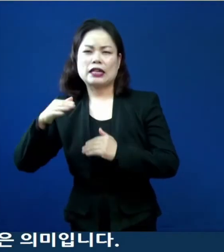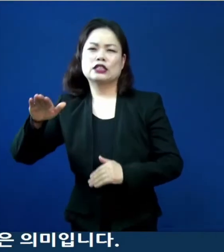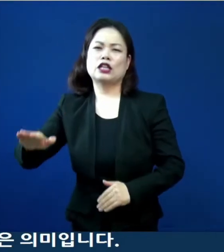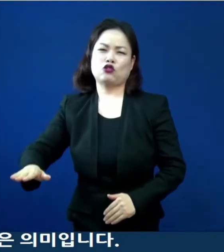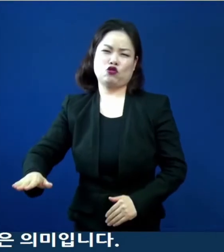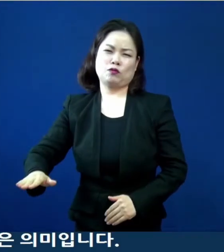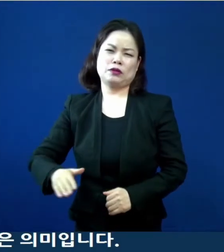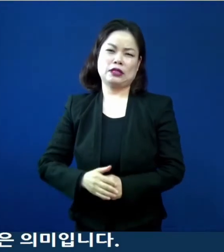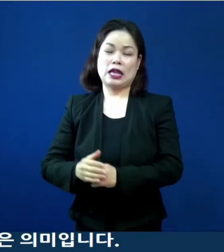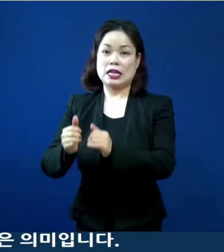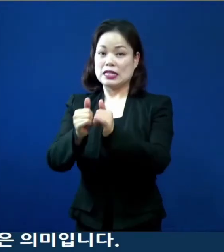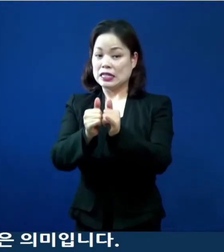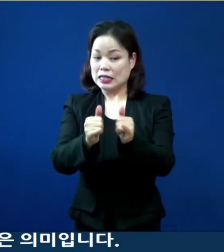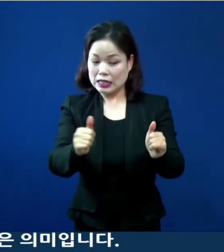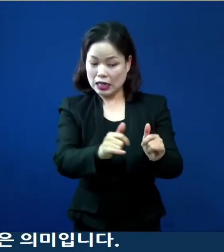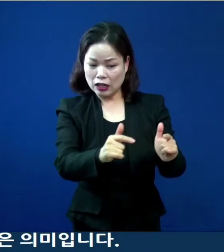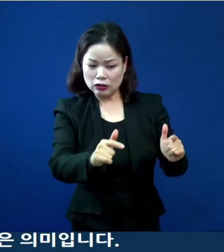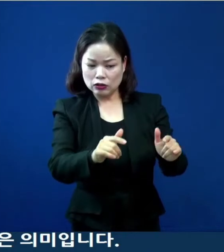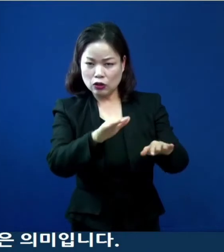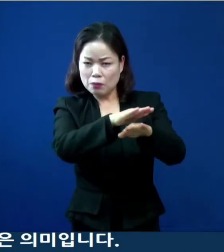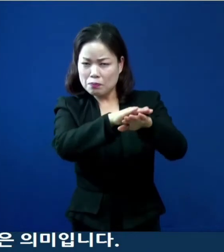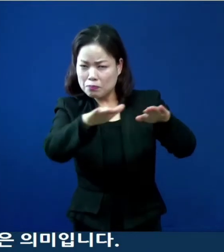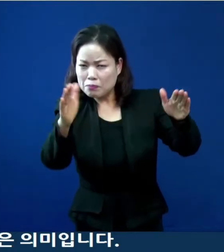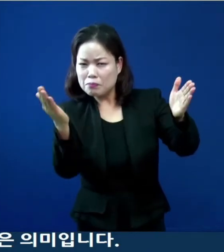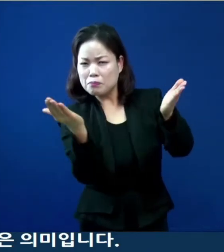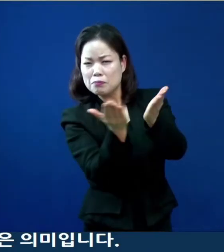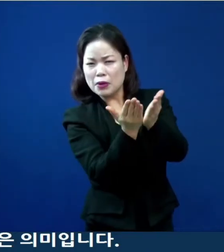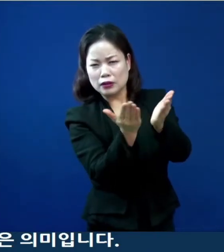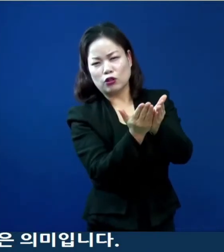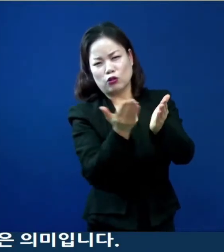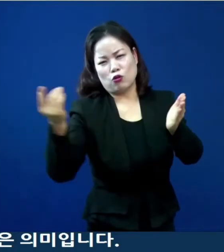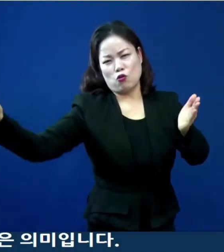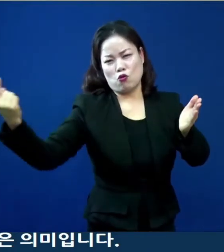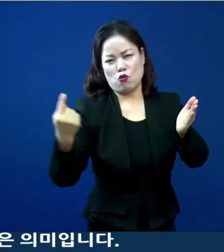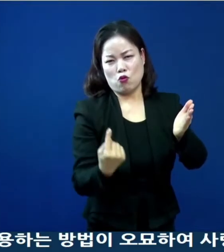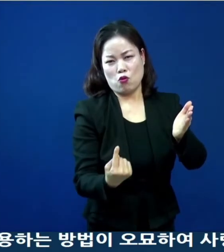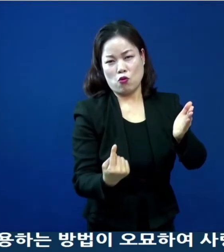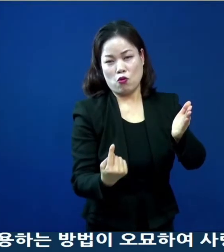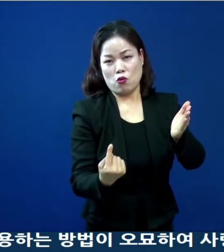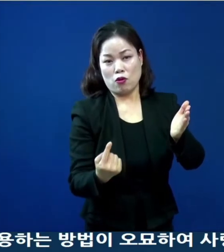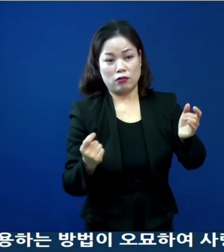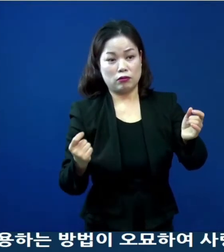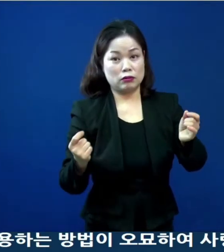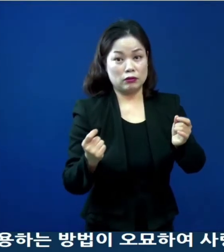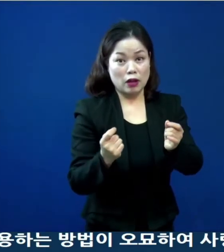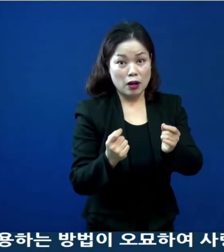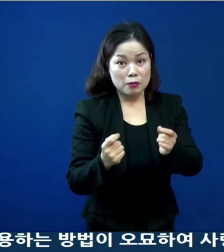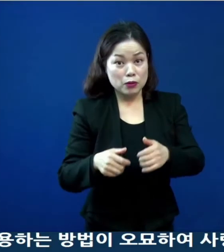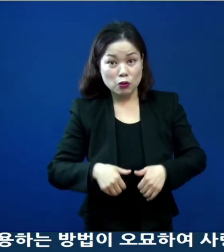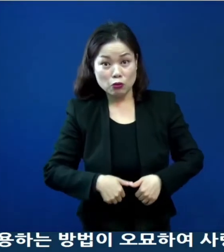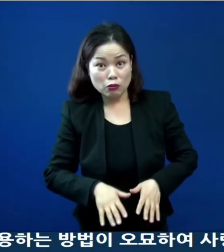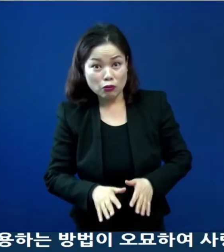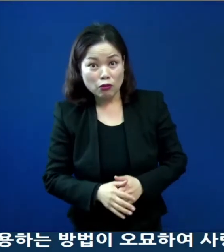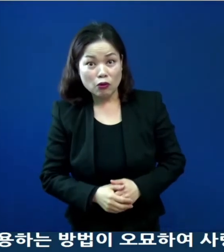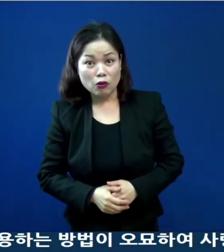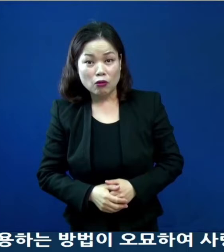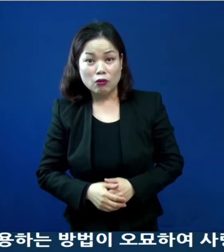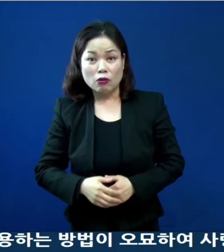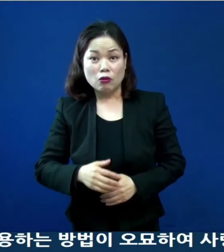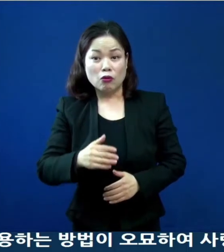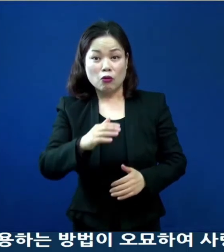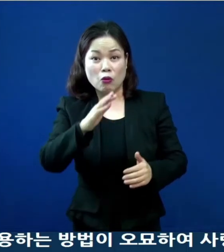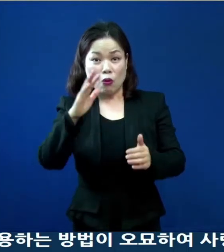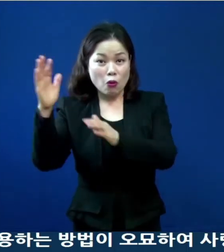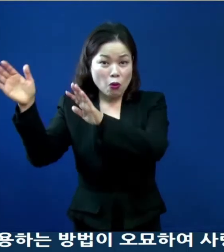되죠. 인간들 수준으로 낮춰주신 거잖아요. 다가갈 필요가 없고 오라